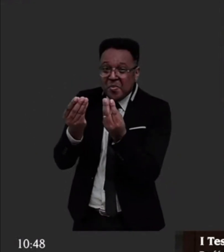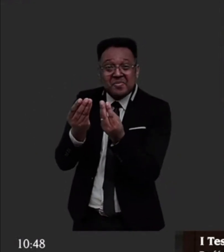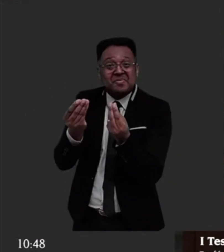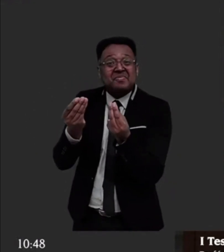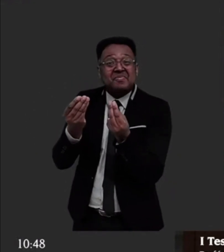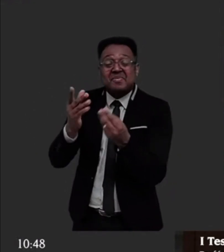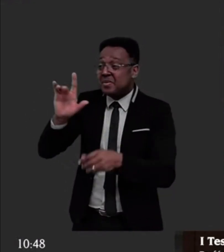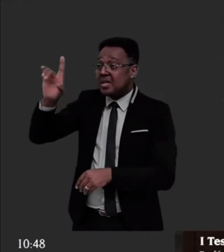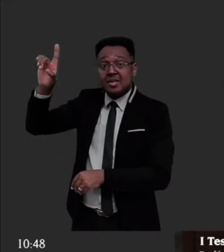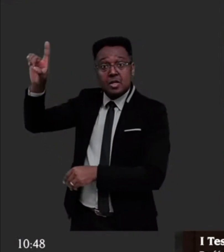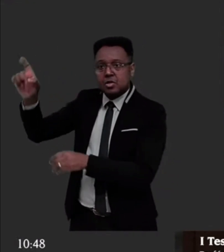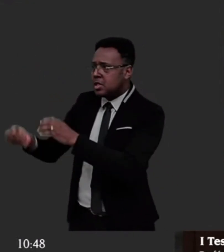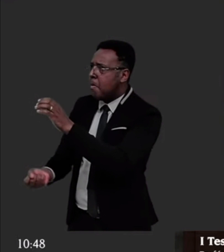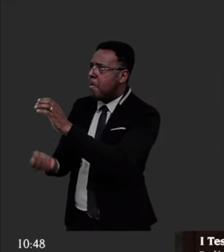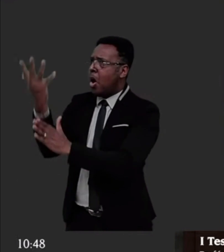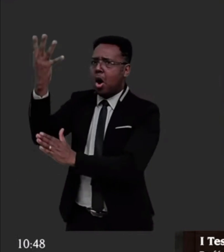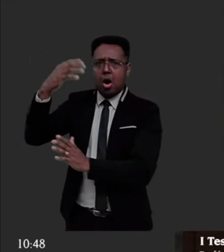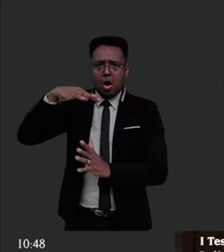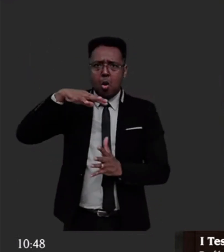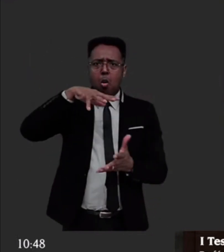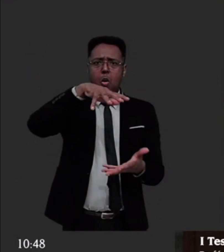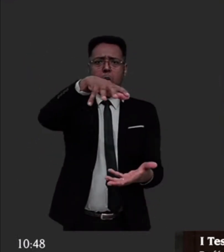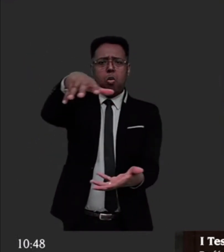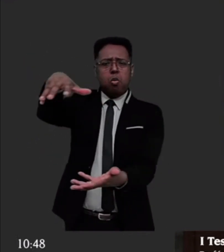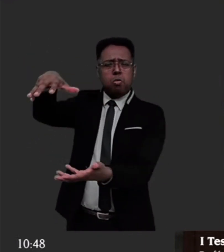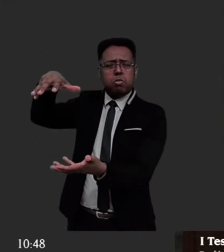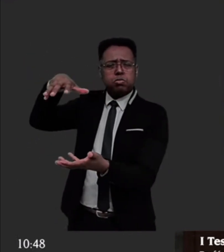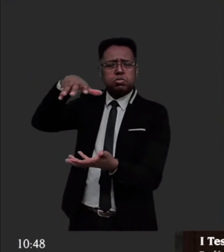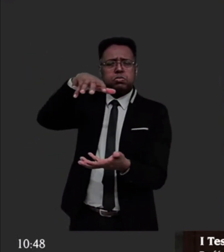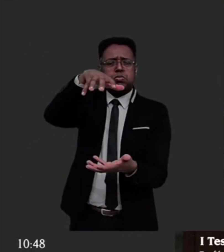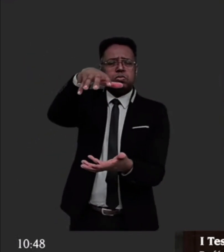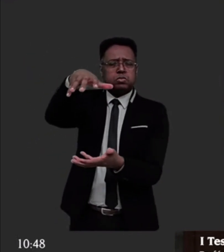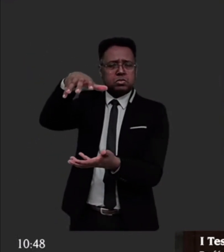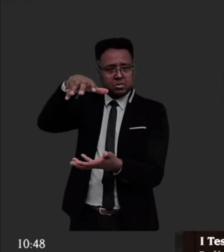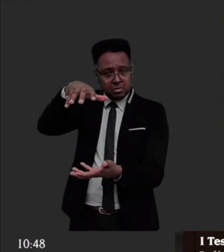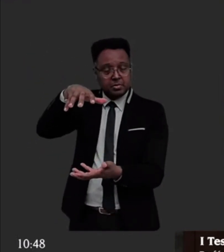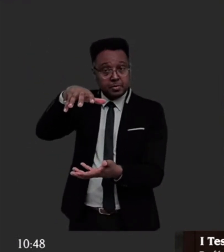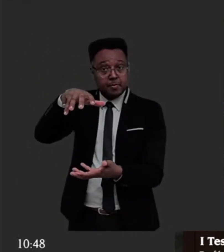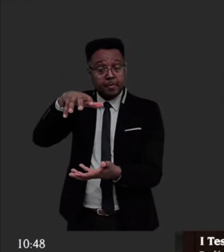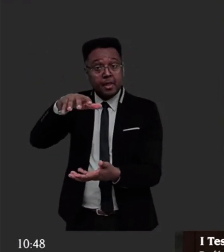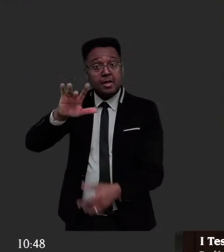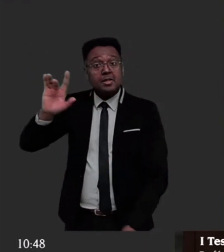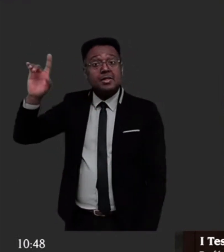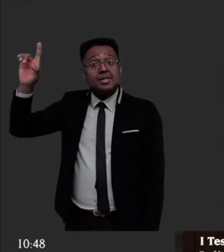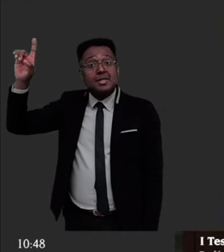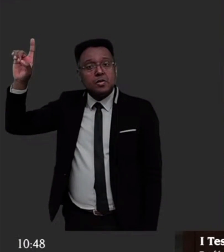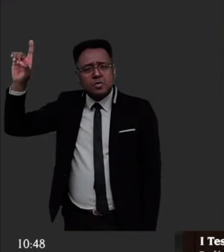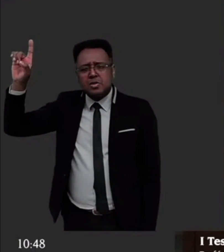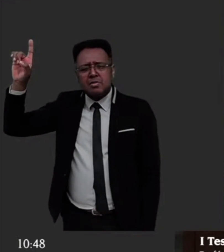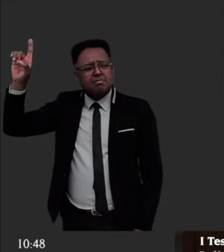E olha o que ele fez, irmãos. O que Deus fez de tanto amor por nós nesta